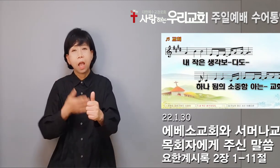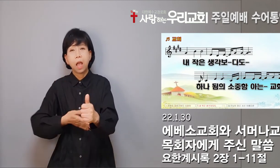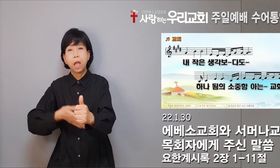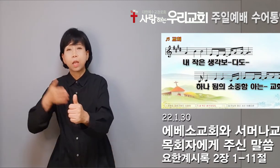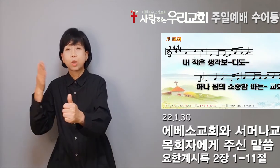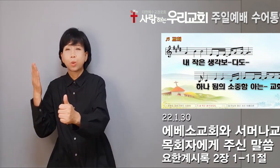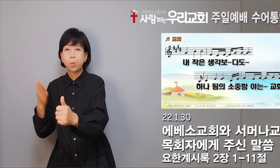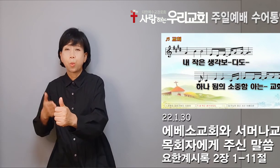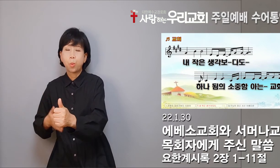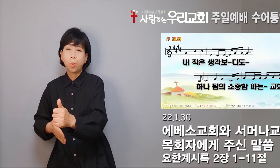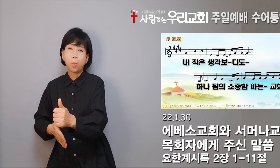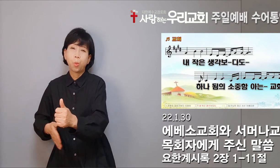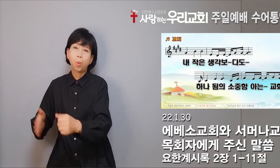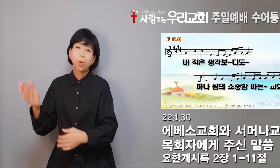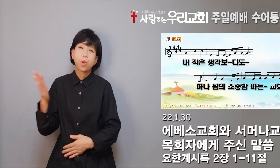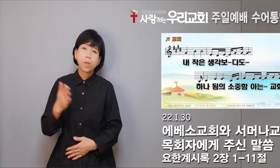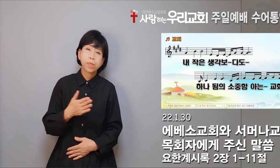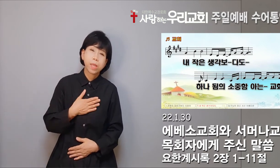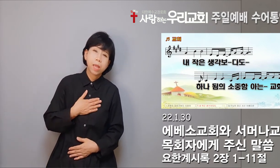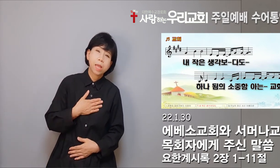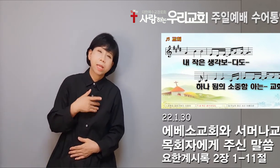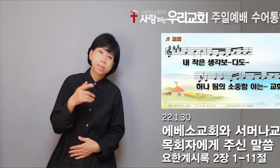가요. 내